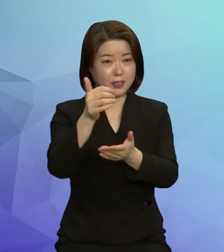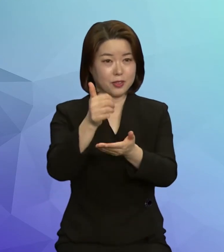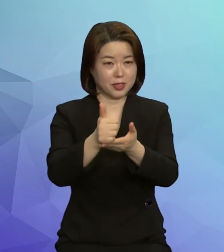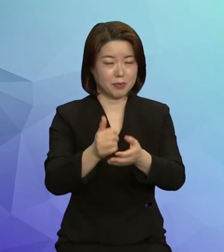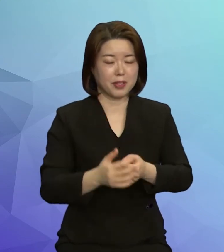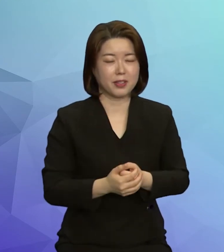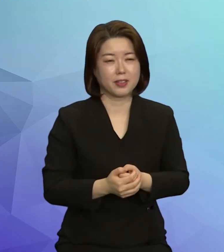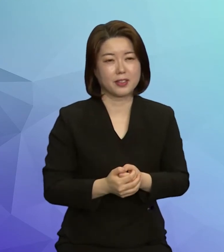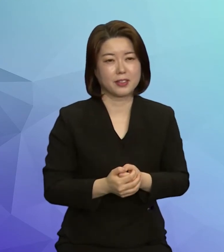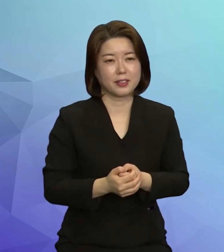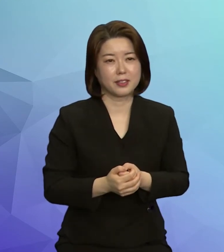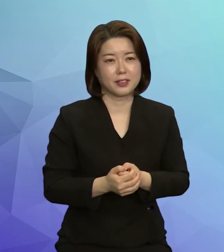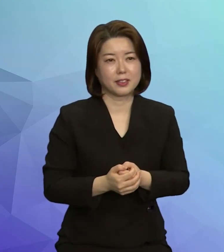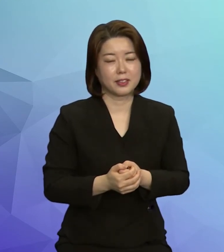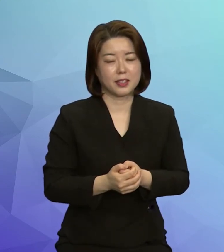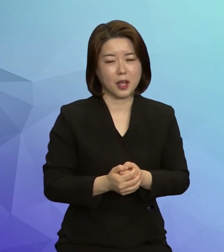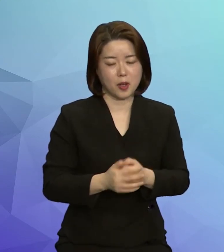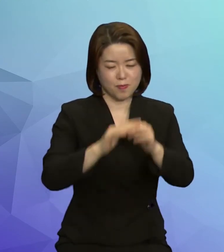예수님께서